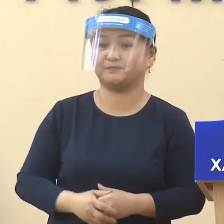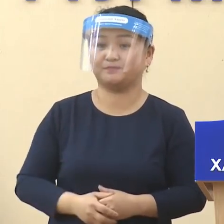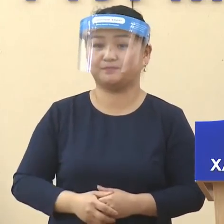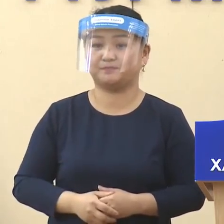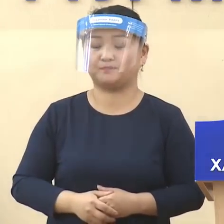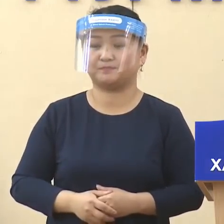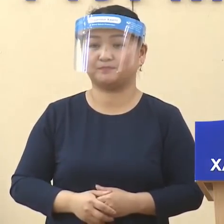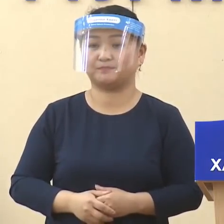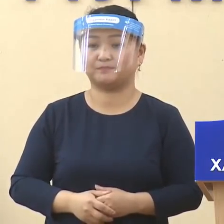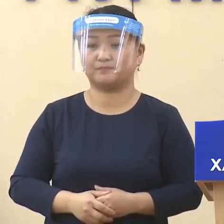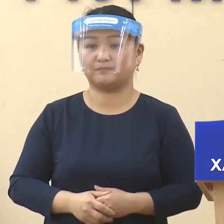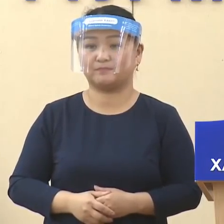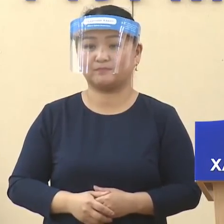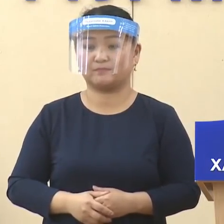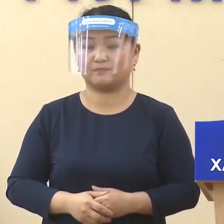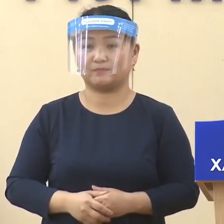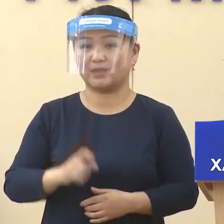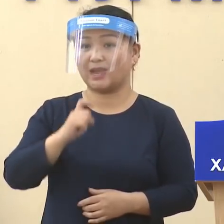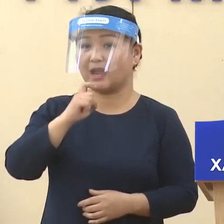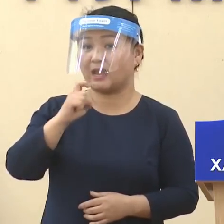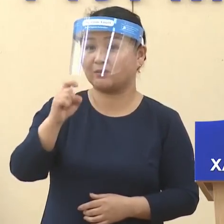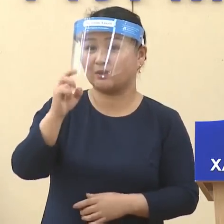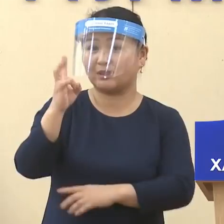За нэмхүү захирал хариулъя.